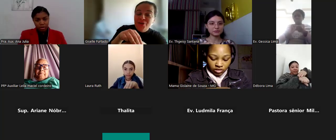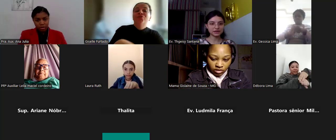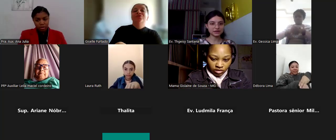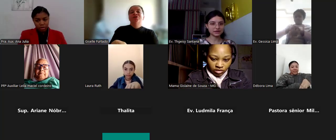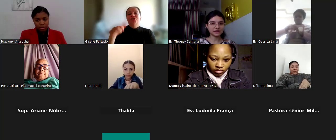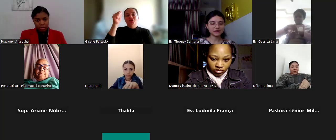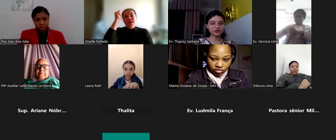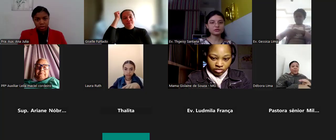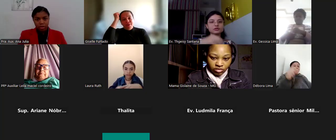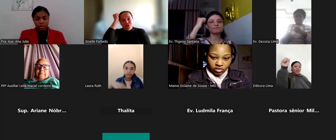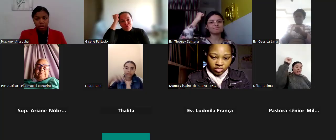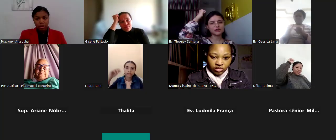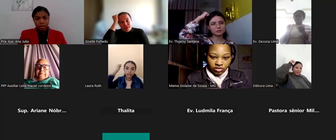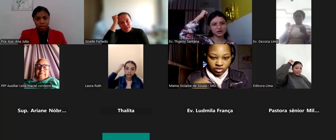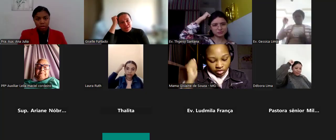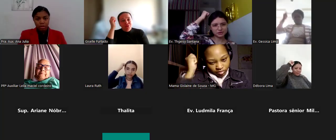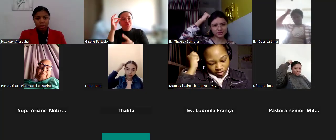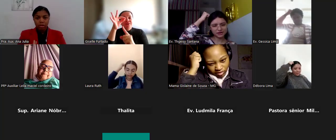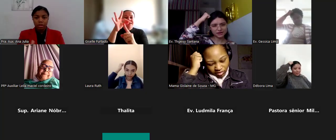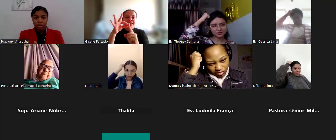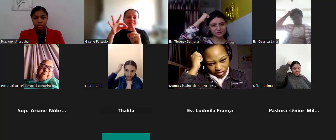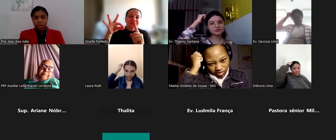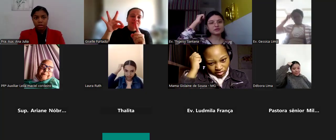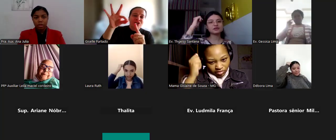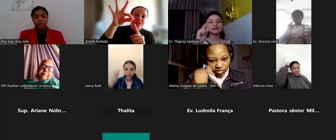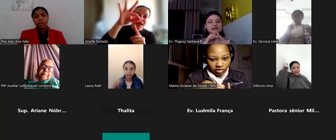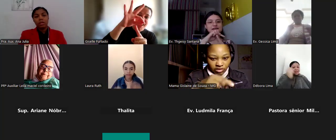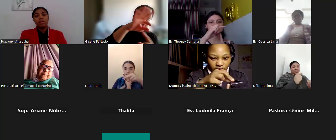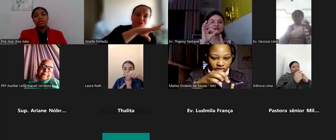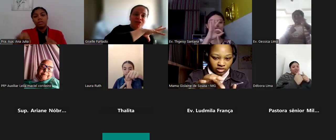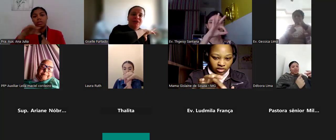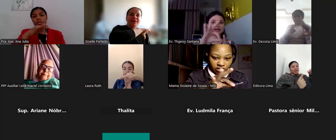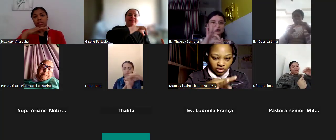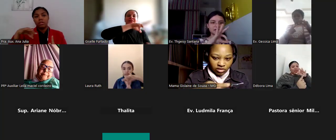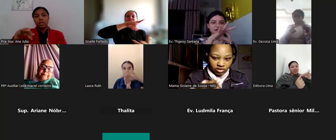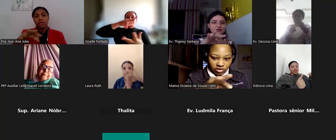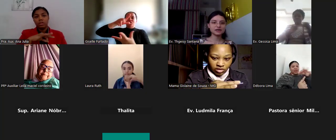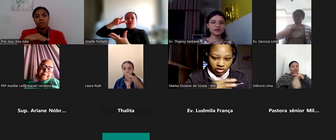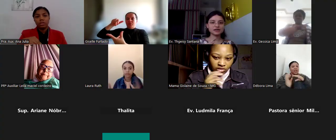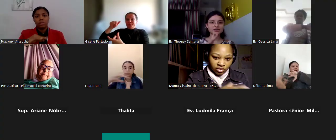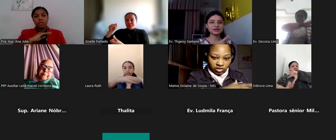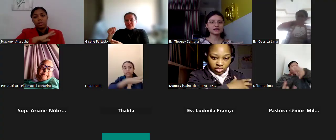Ministério de Arrependimento e Santidade Internacional.